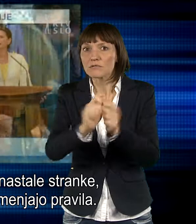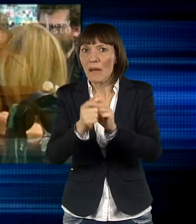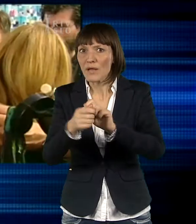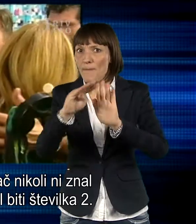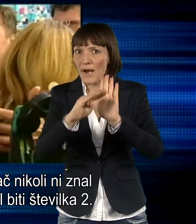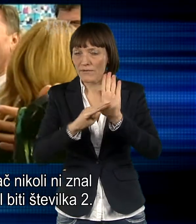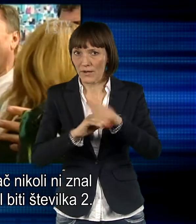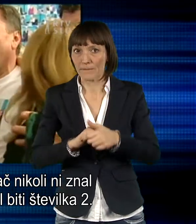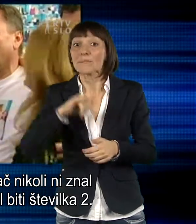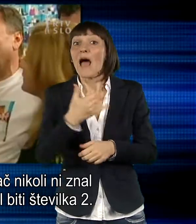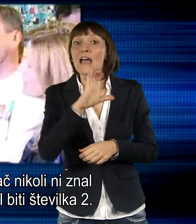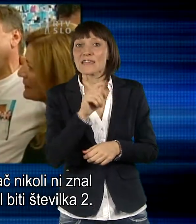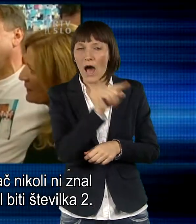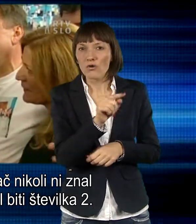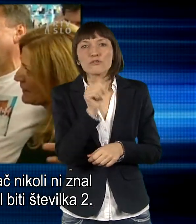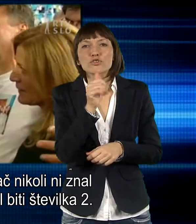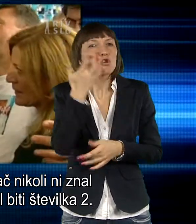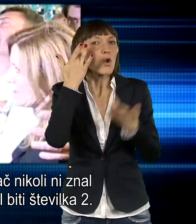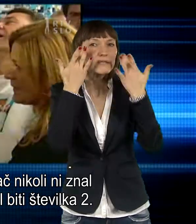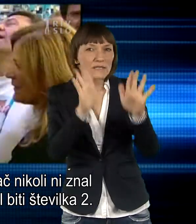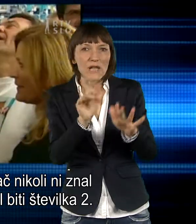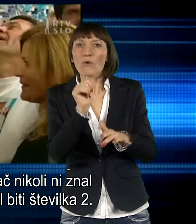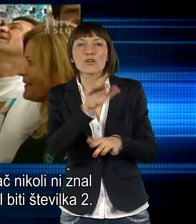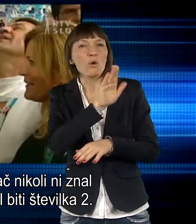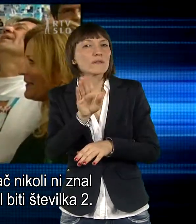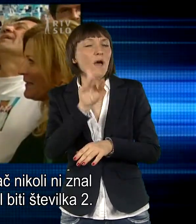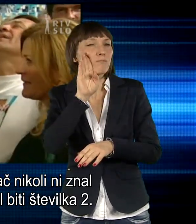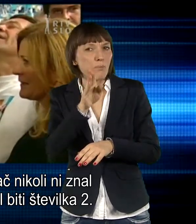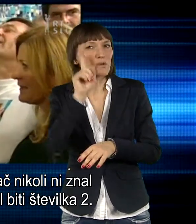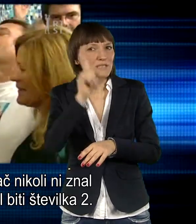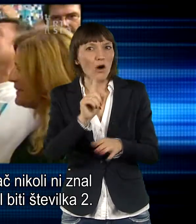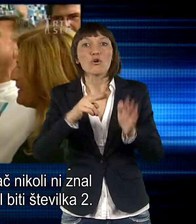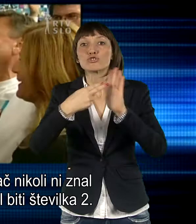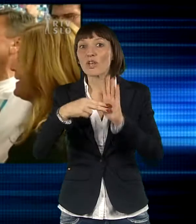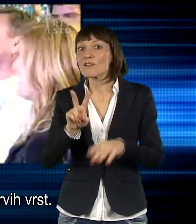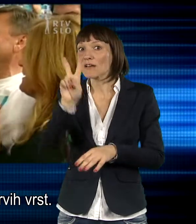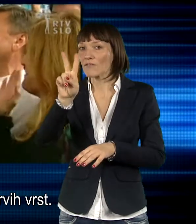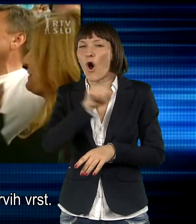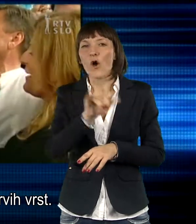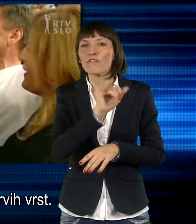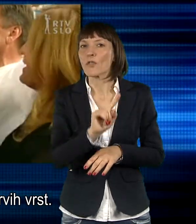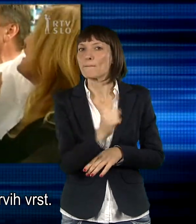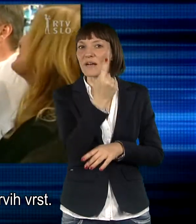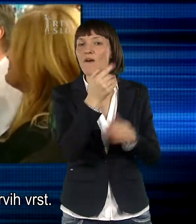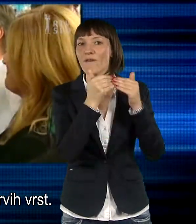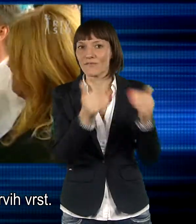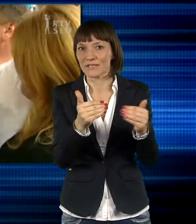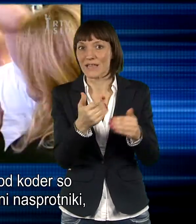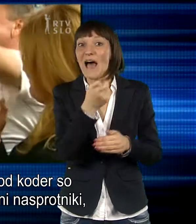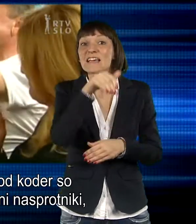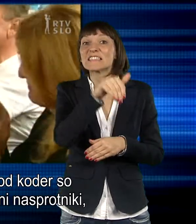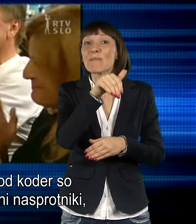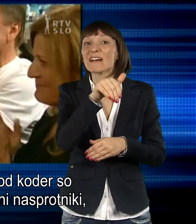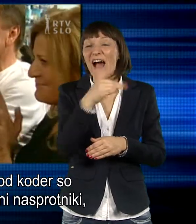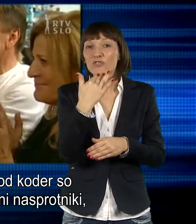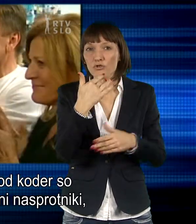pravila. Zoran Janković pač nikoli ni znal in nikoli ne bo znal biti številka 2, je človek prvih vrst. Iz